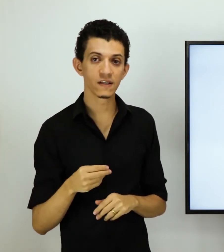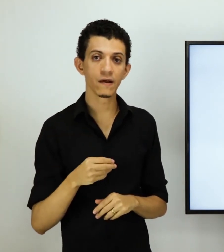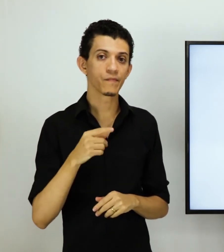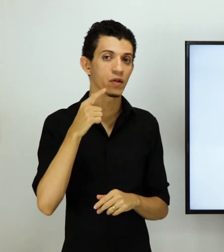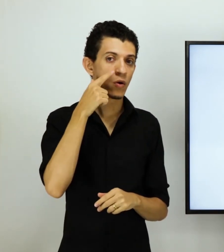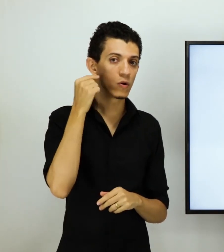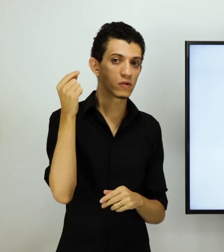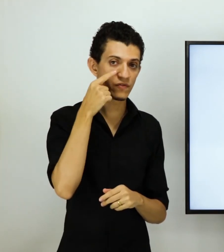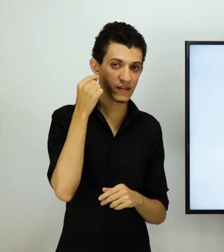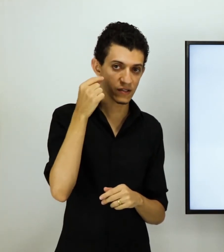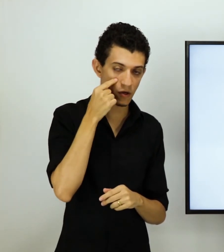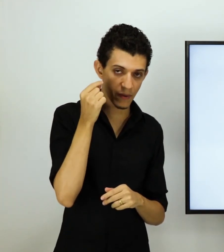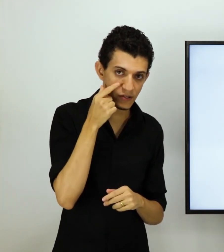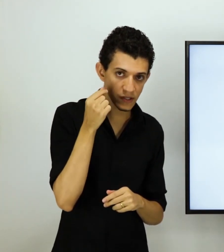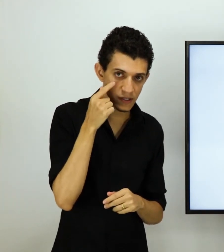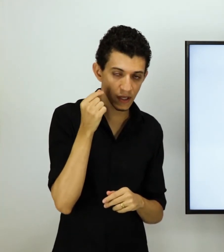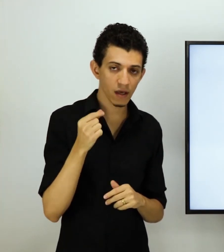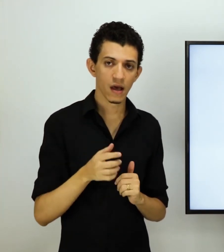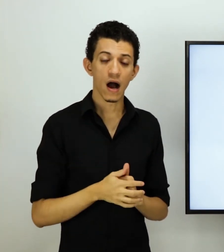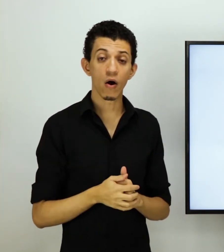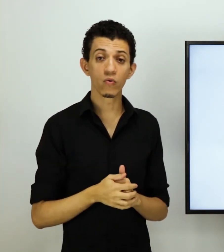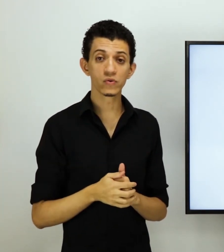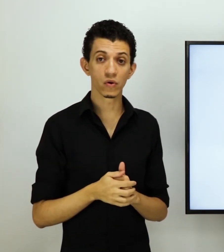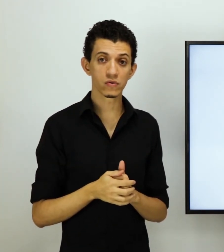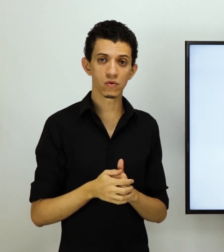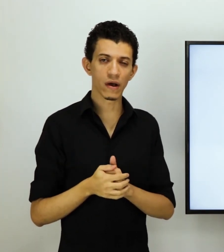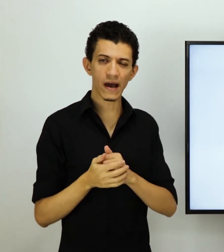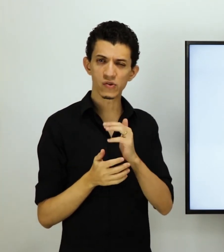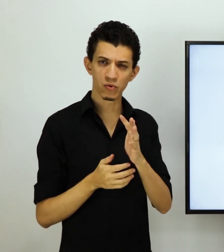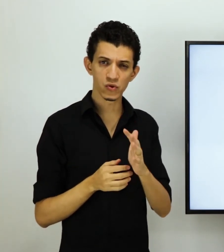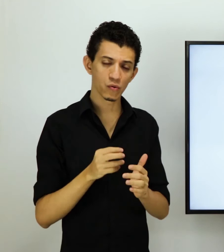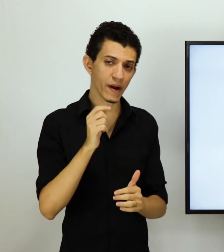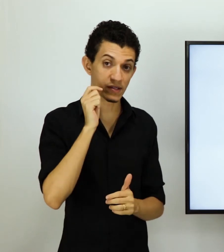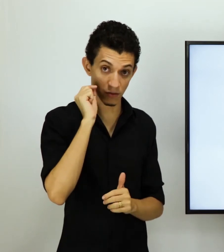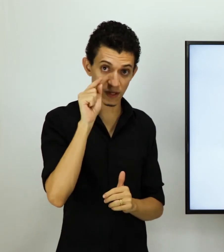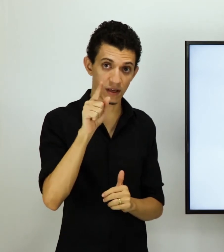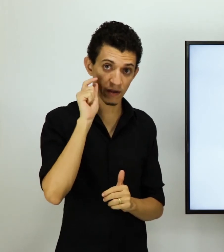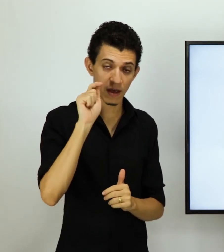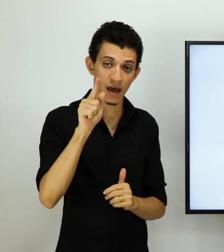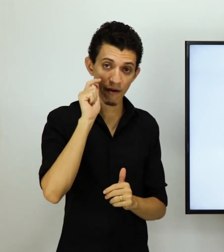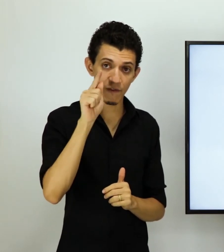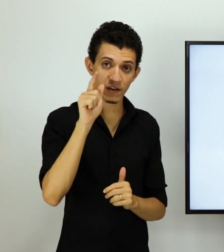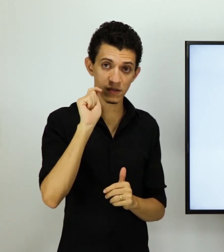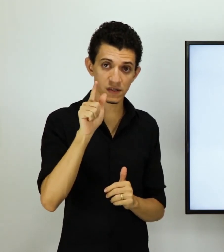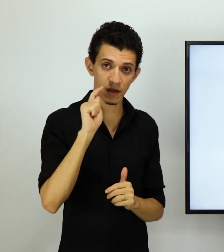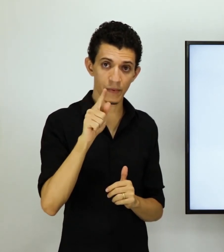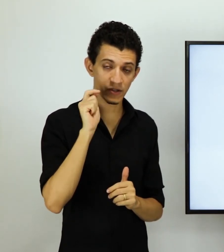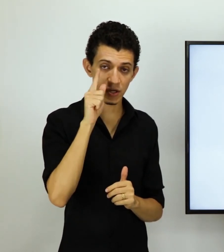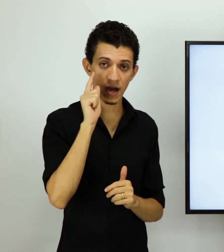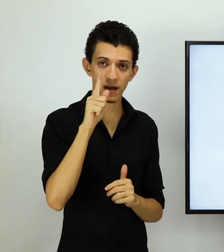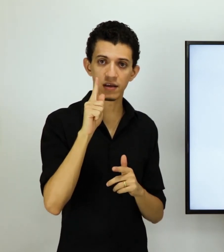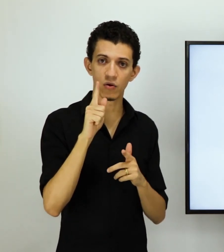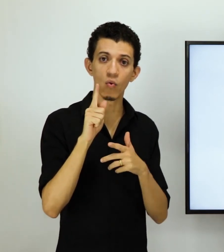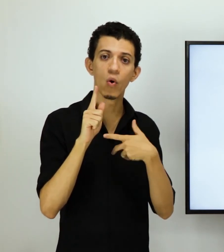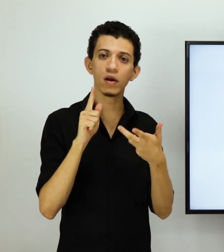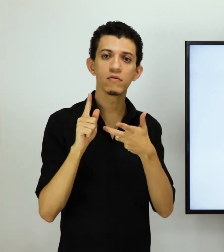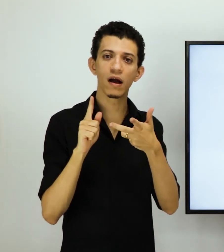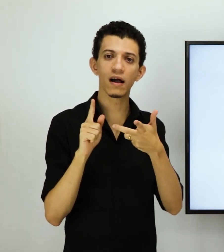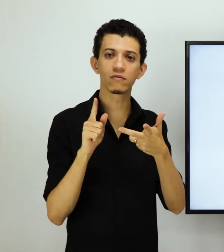assim, outros fazem somente assim. Alguns outros lugares, como no sul do Brasil, eu sei que é feito assim para indicar que o olho do gato